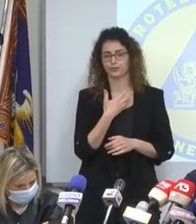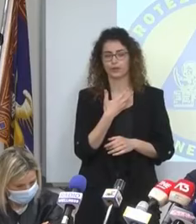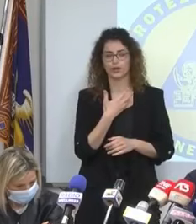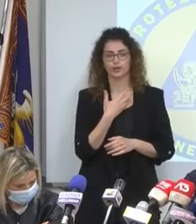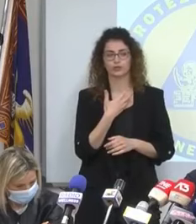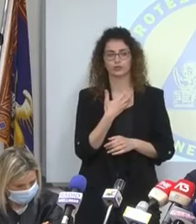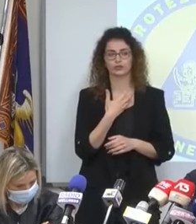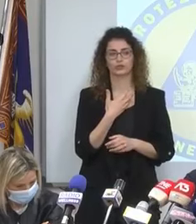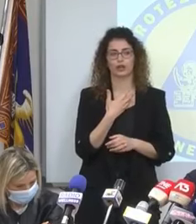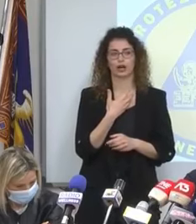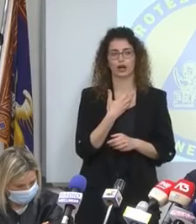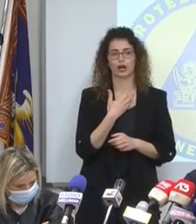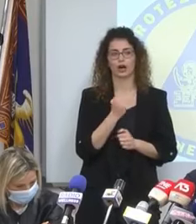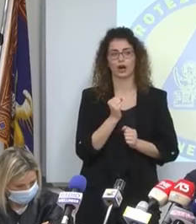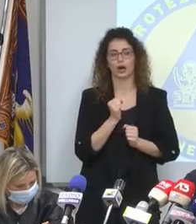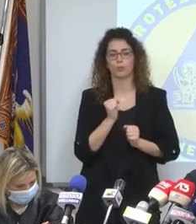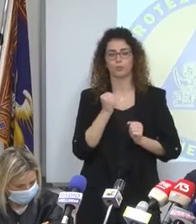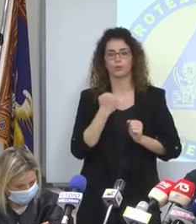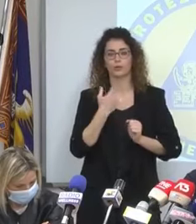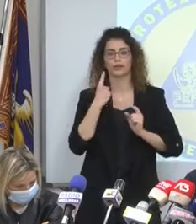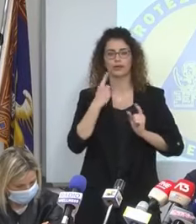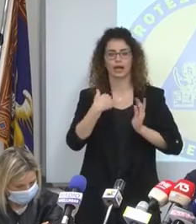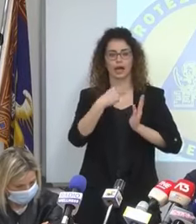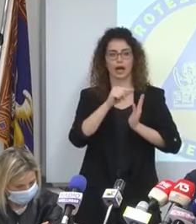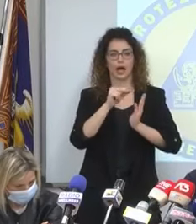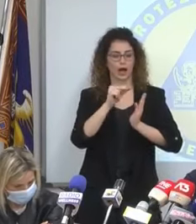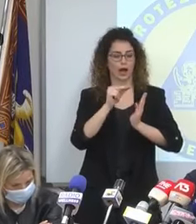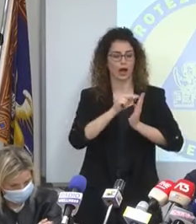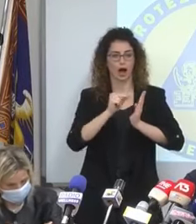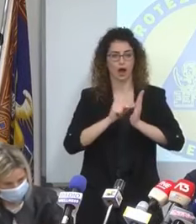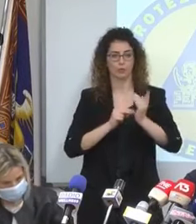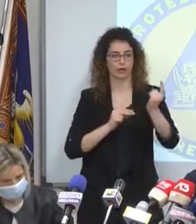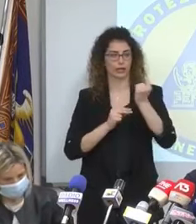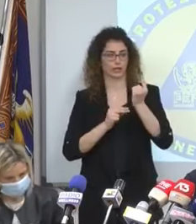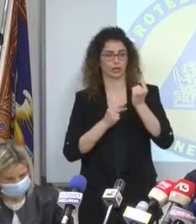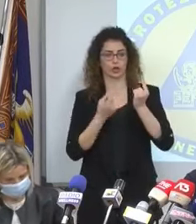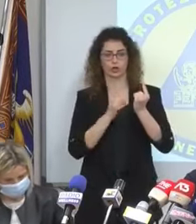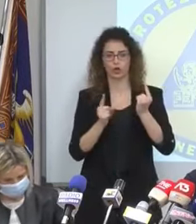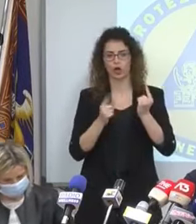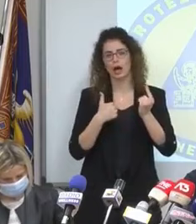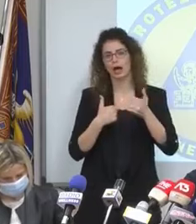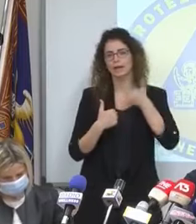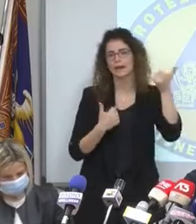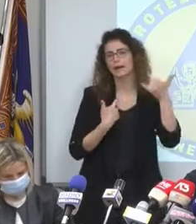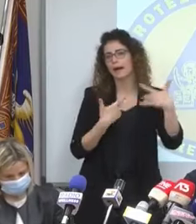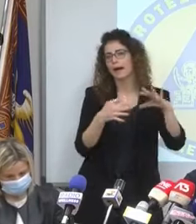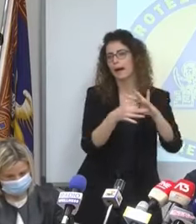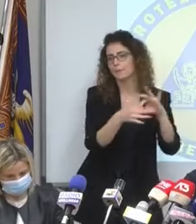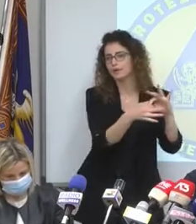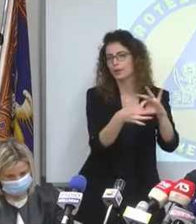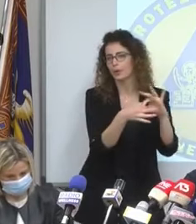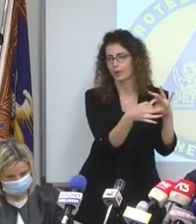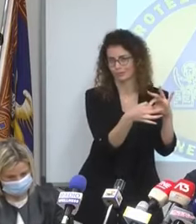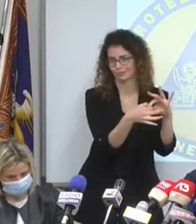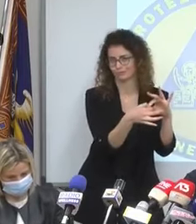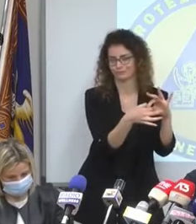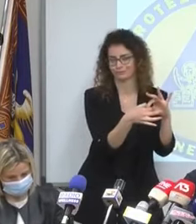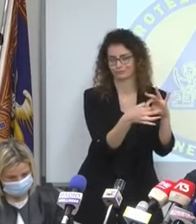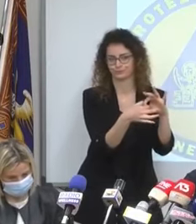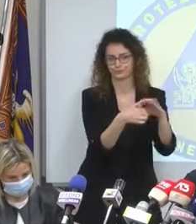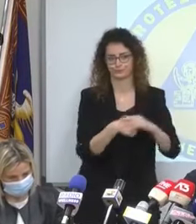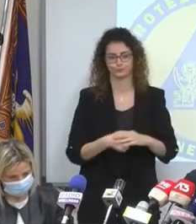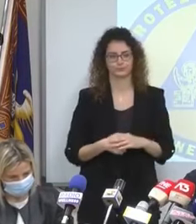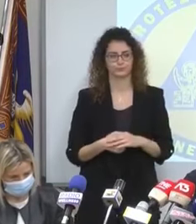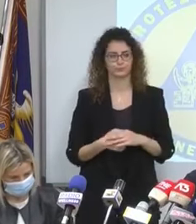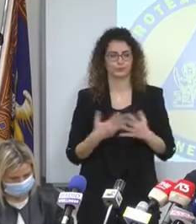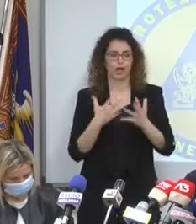facoltativo per cui salta un appuntamento e magari viene chiamato l'amico degli amici, ecco. Naturalmente sono